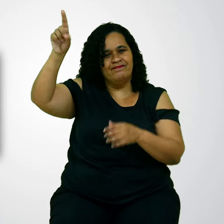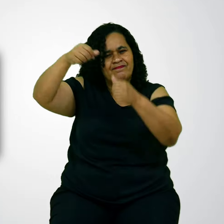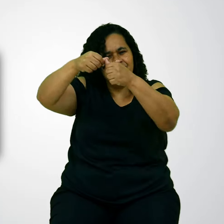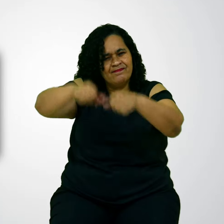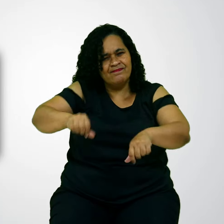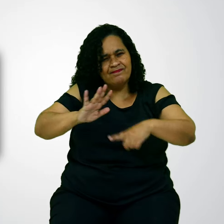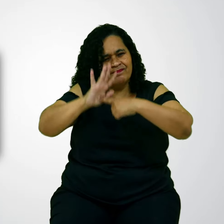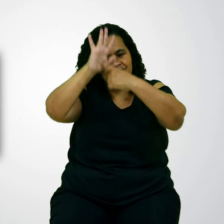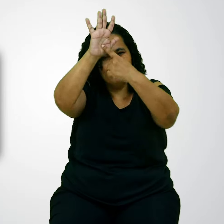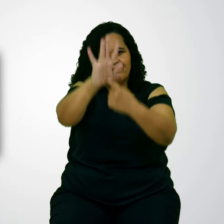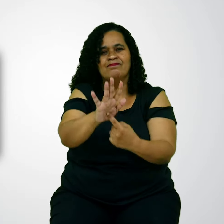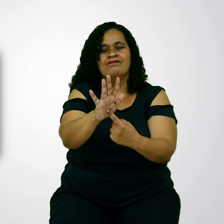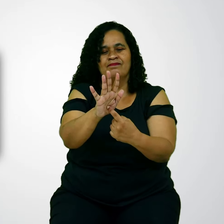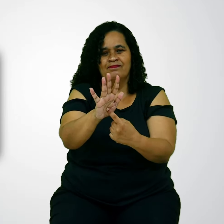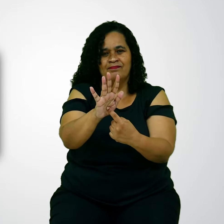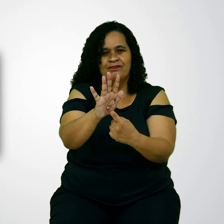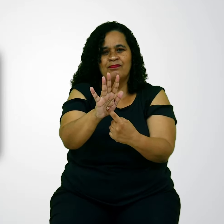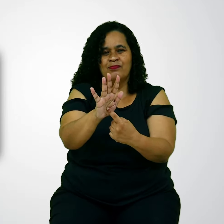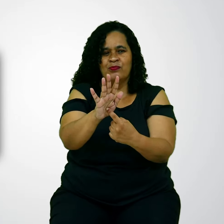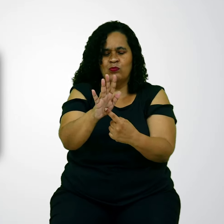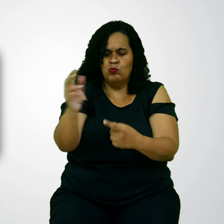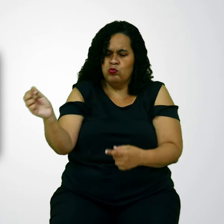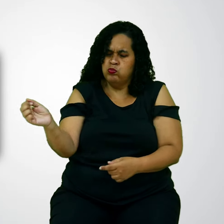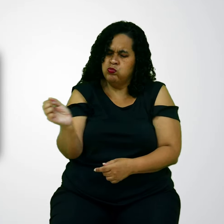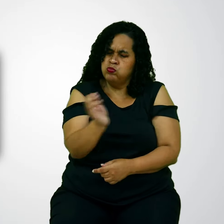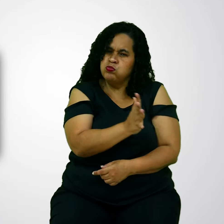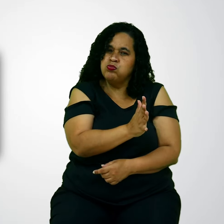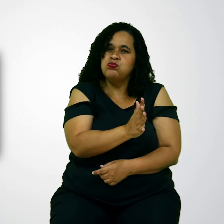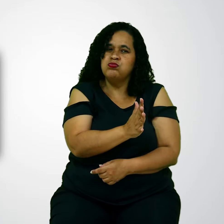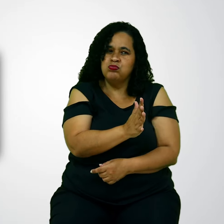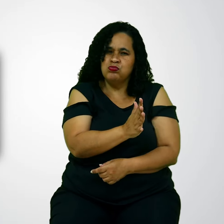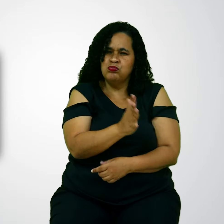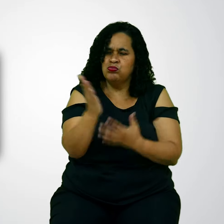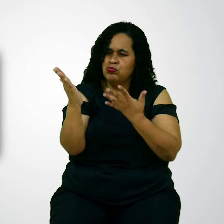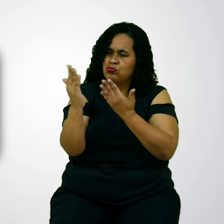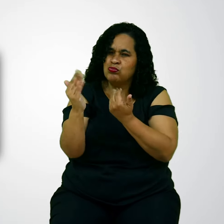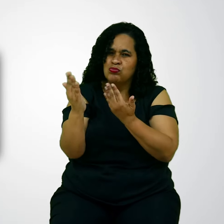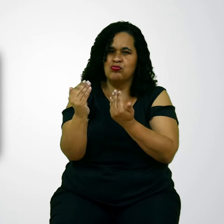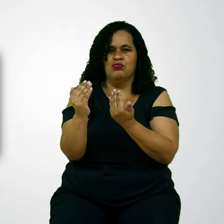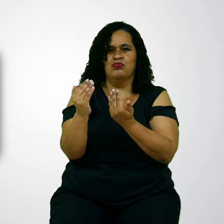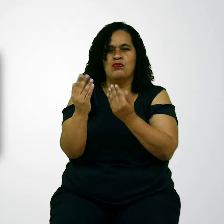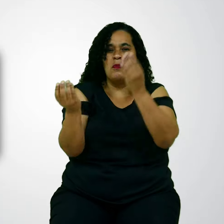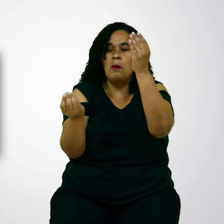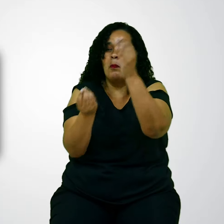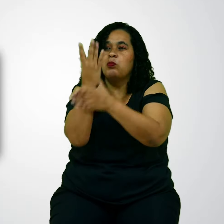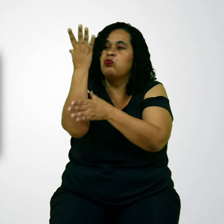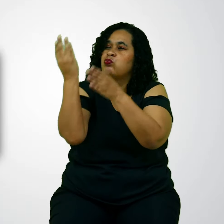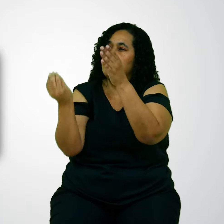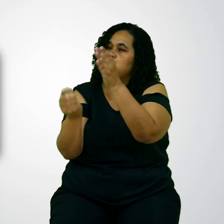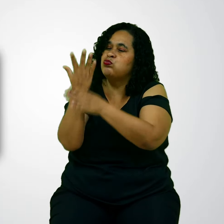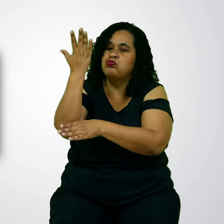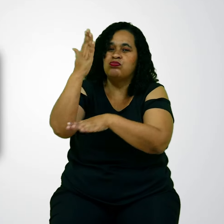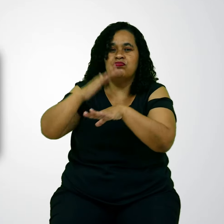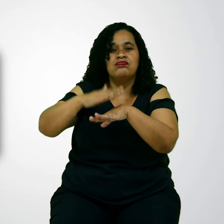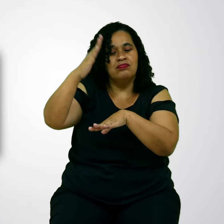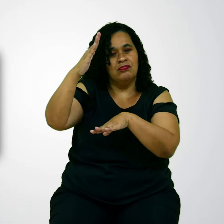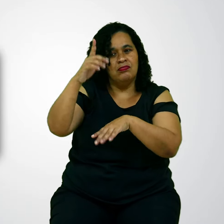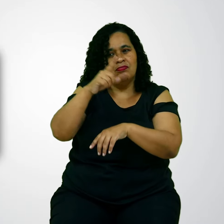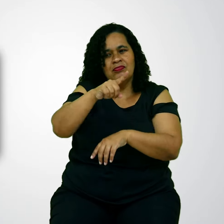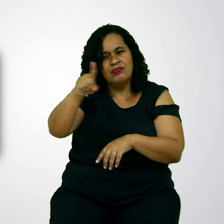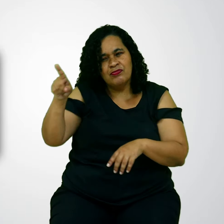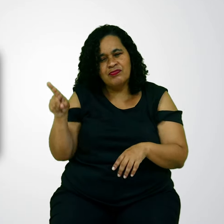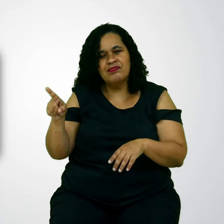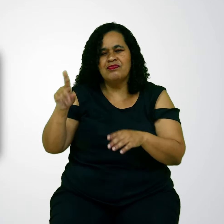para que as novas gerações sejam mais frutíferas. E eu tenho certeza que você está contribuindo na área da música.